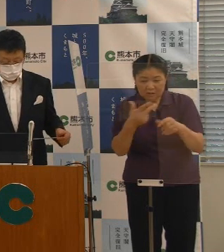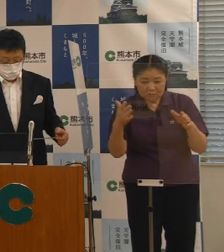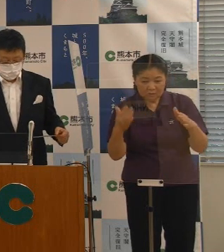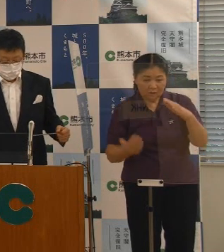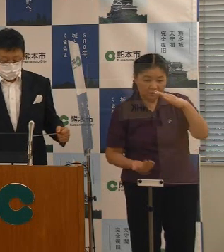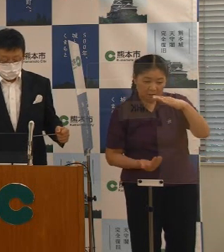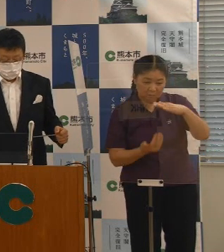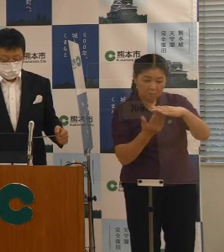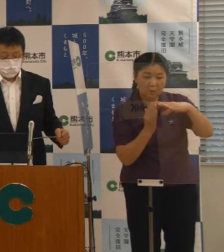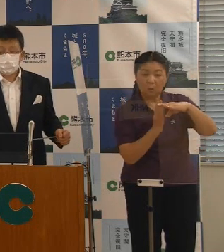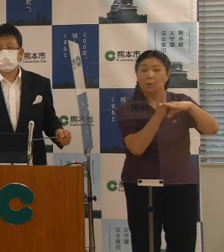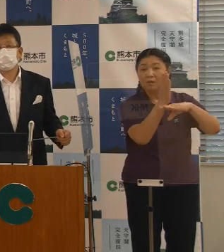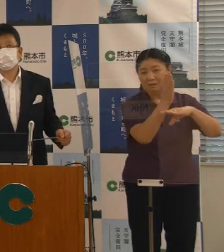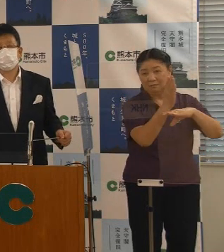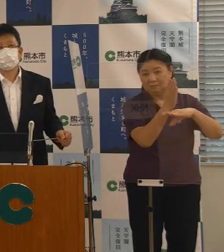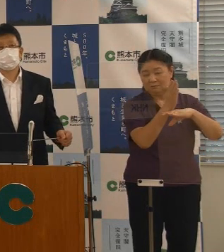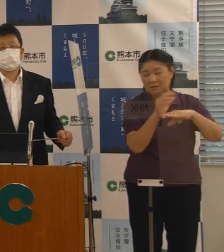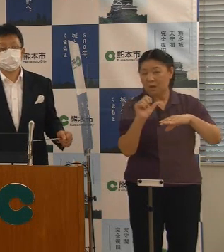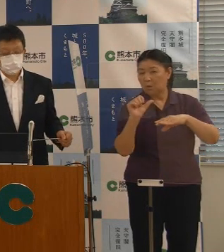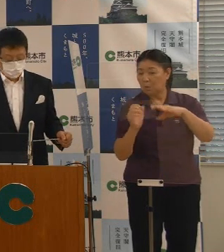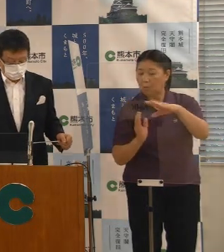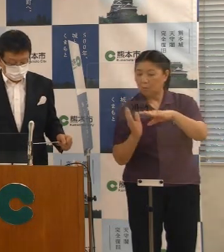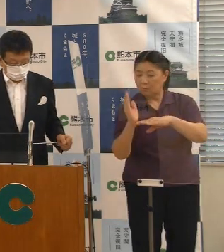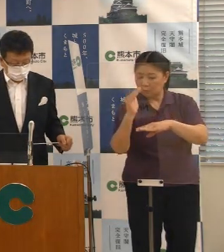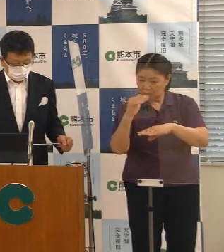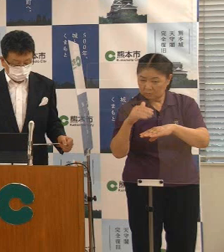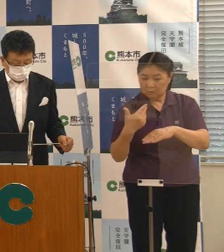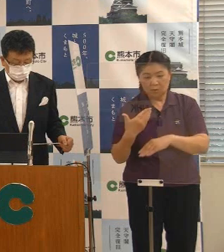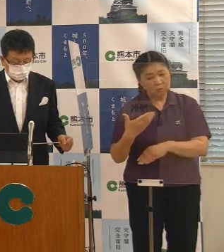ピークで、第5波のピークは、まあ、